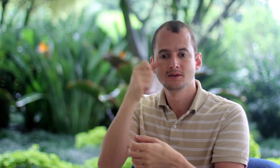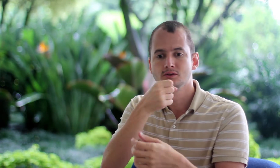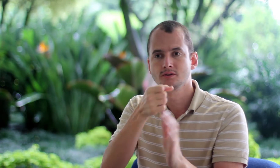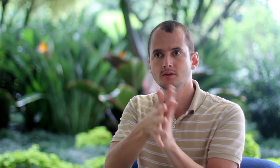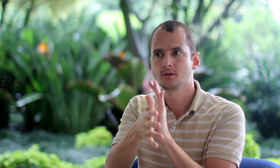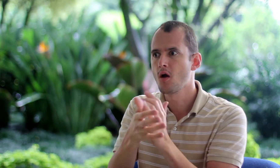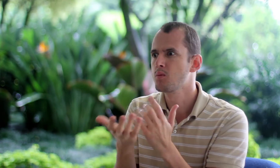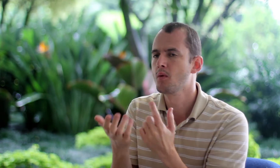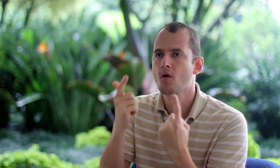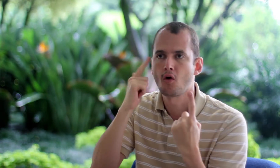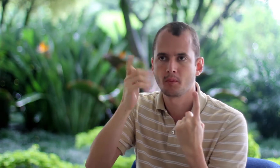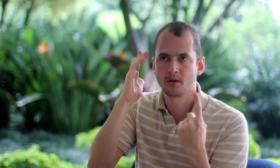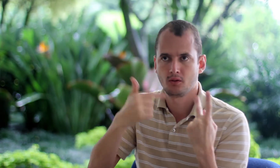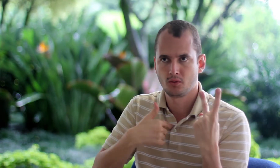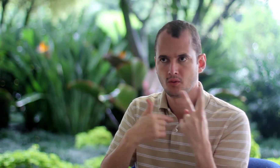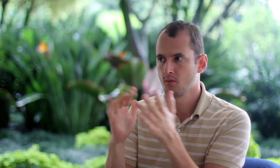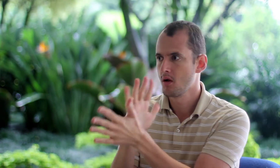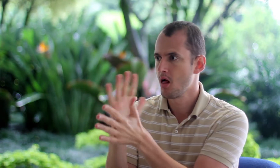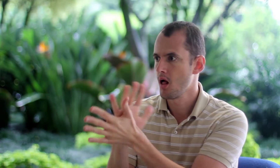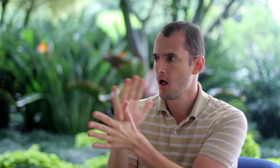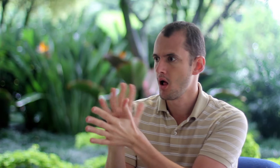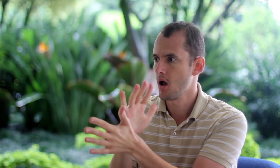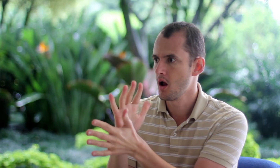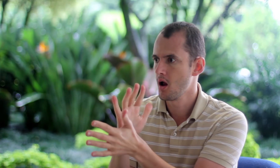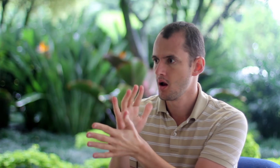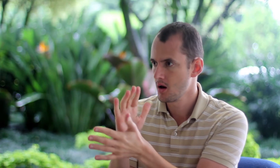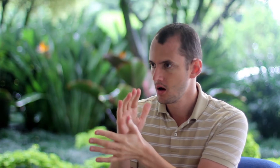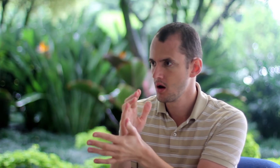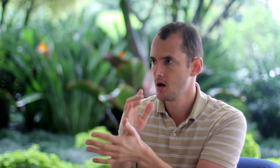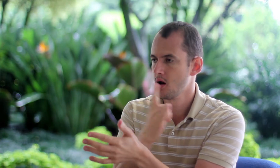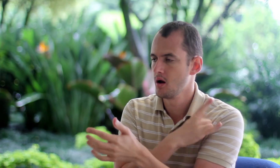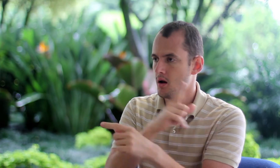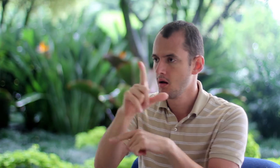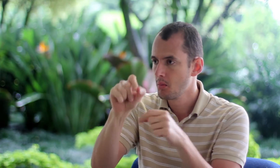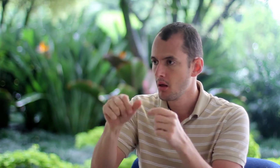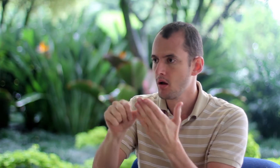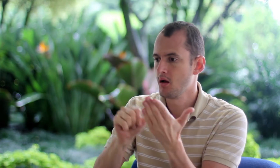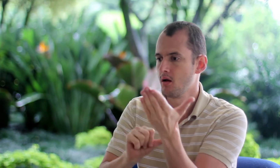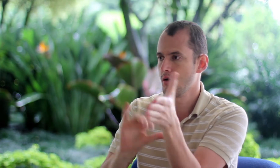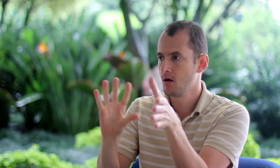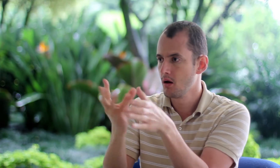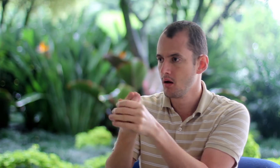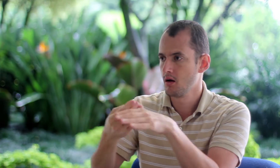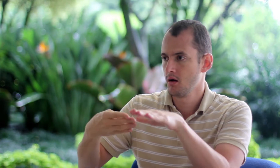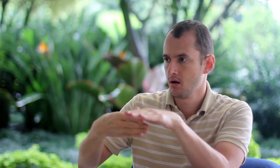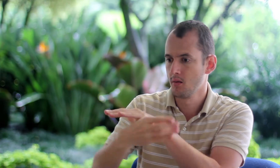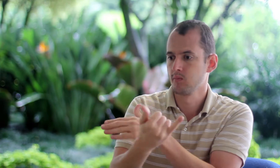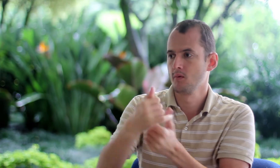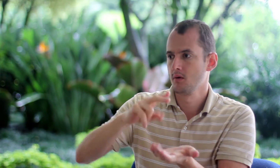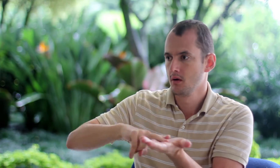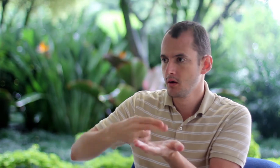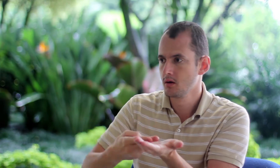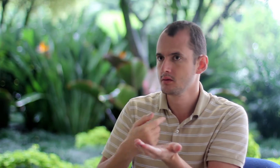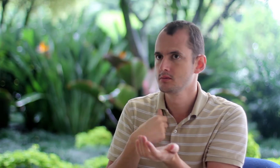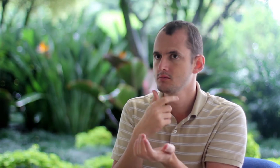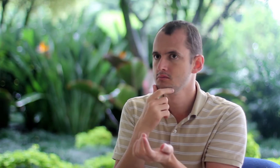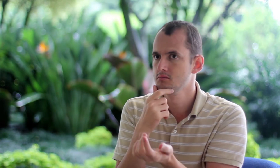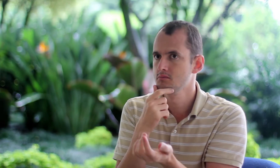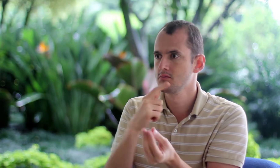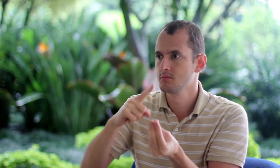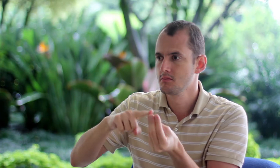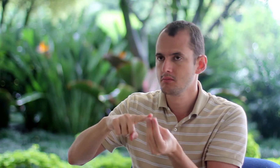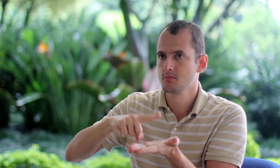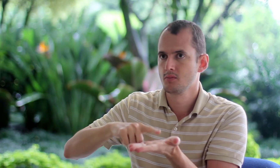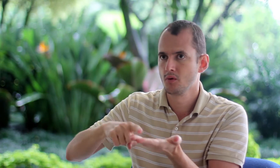éramos compañeros de trabajo en Asanso. Entonces Fabián me contó que en el ITM hay un proyecto de inclusión, que